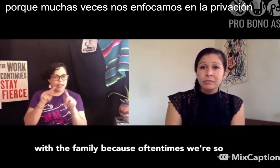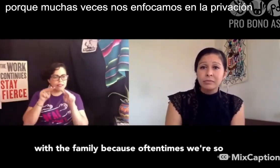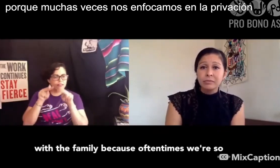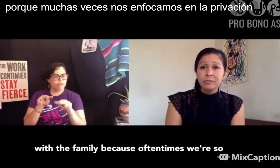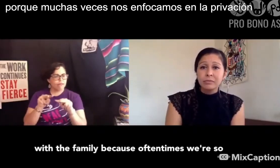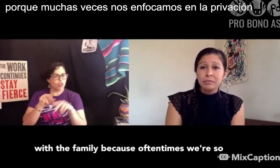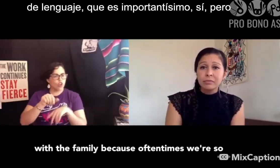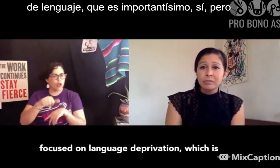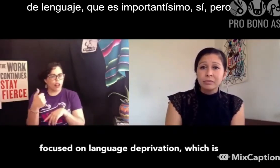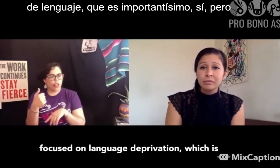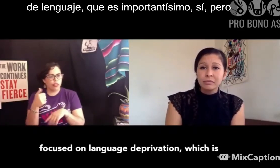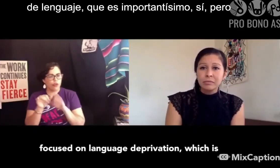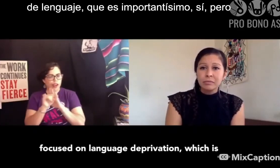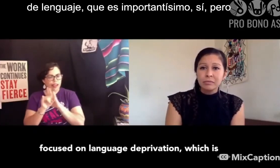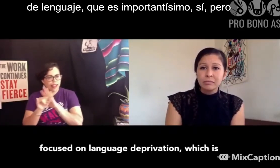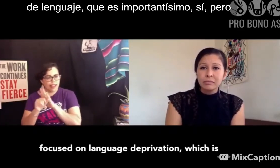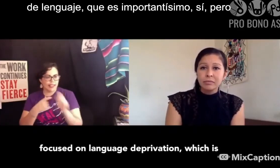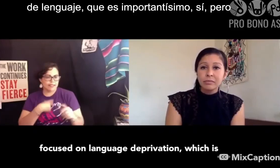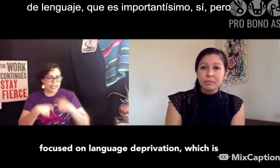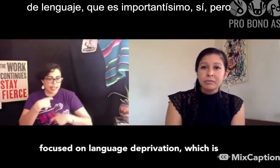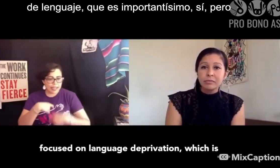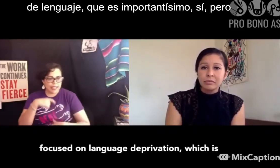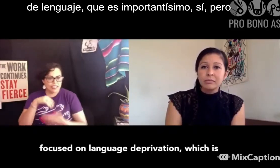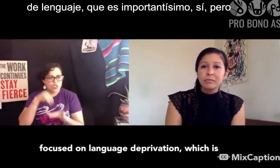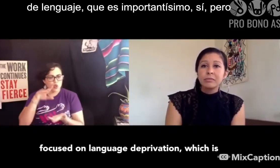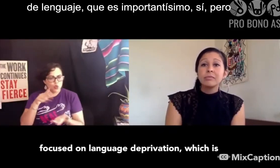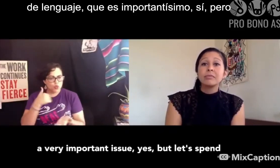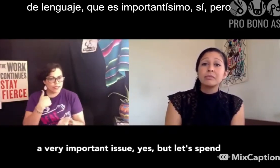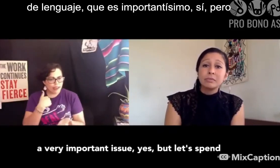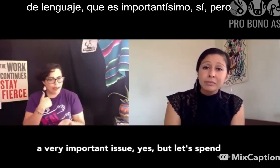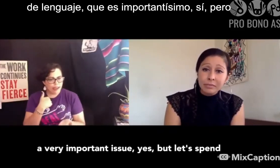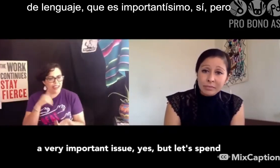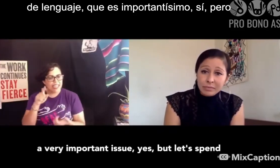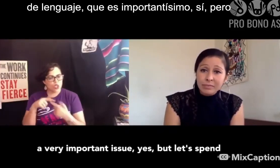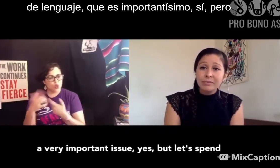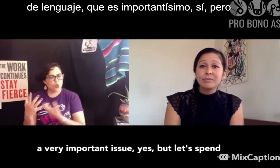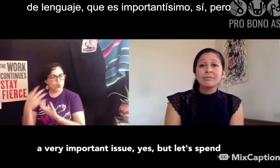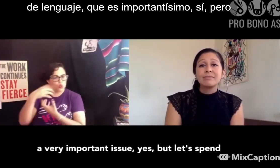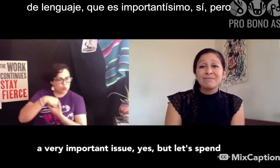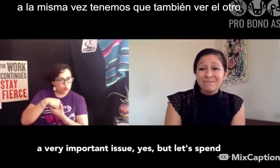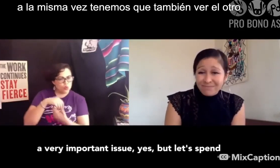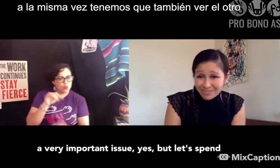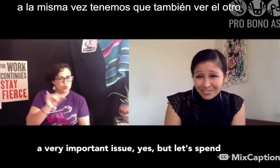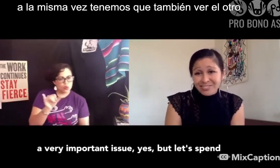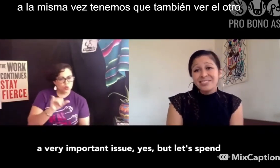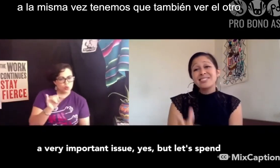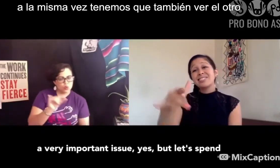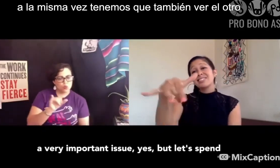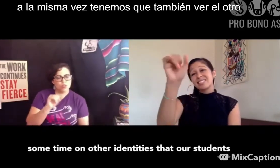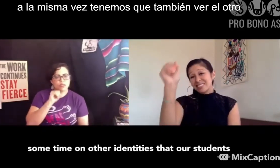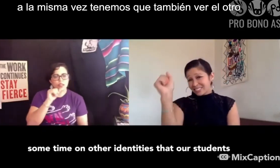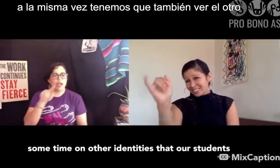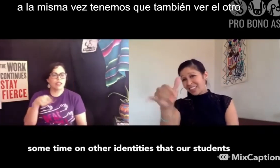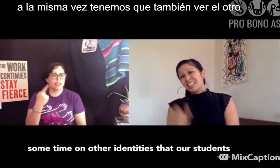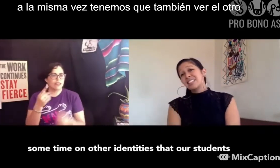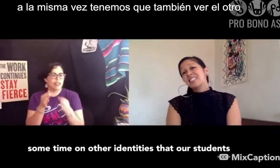la privación del lenguaje, que es importantísimo, sí, pero a la misma